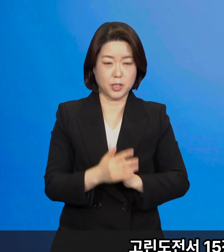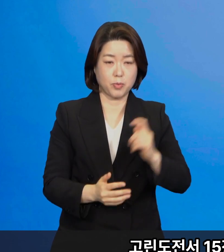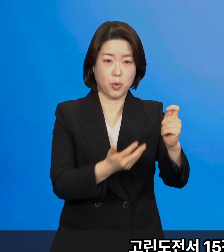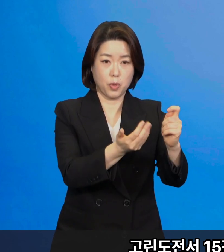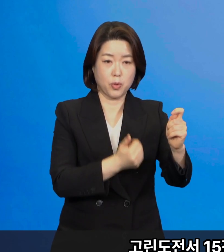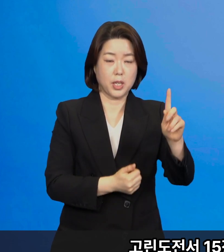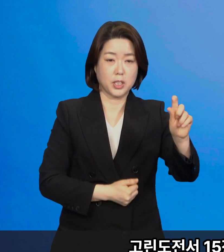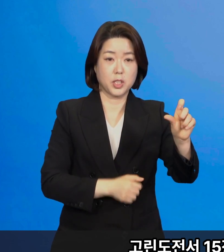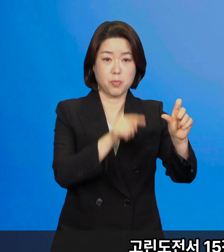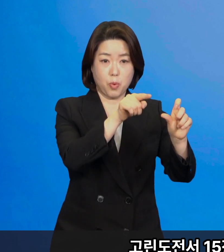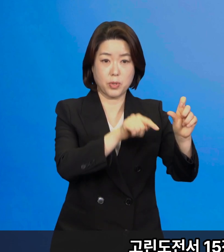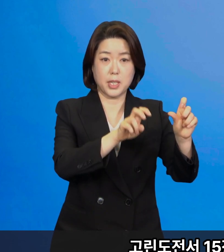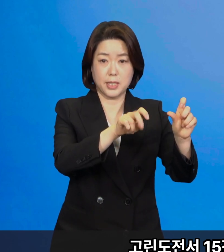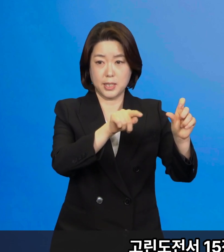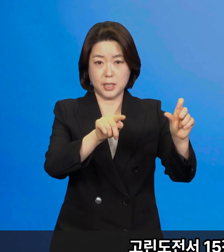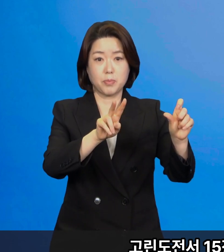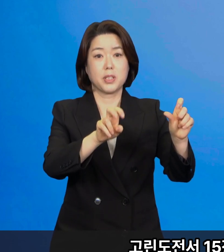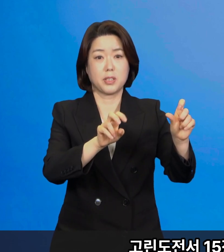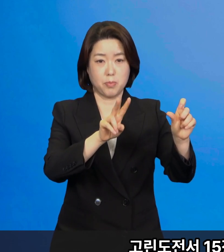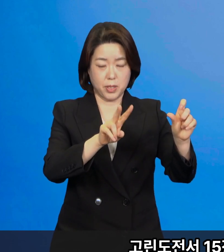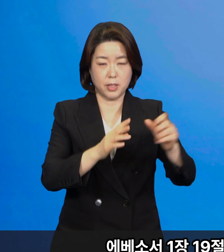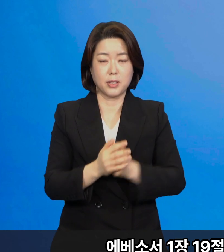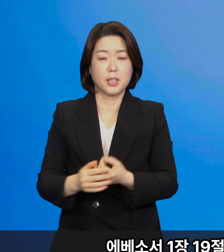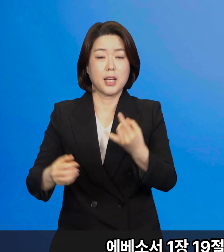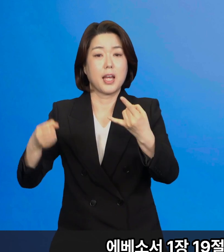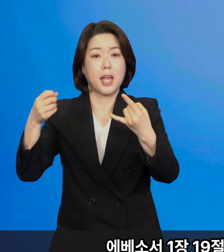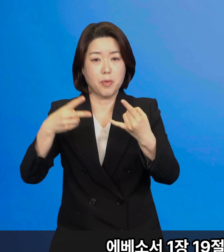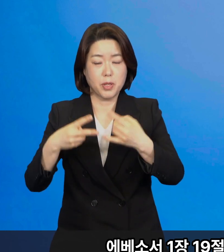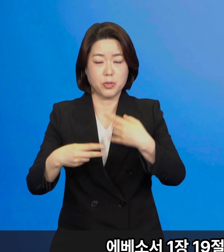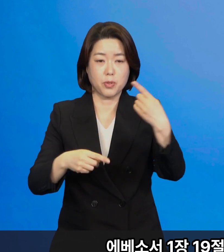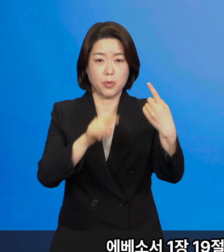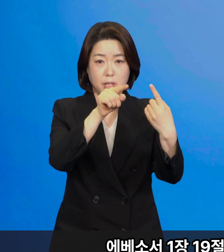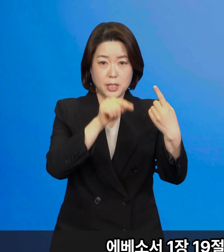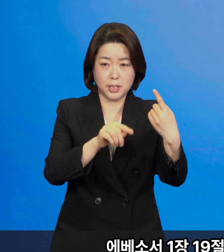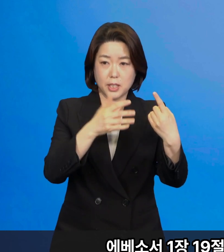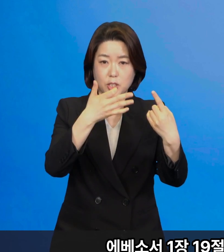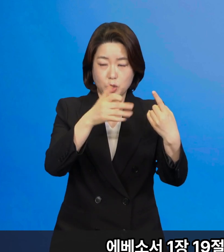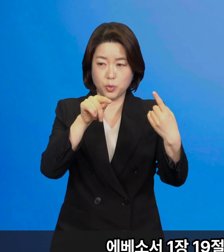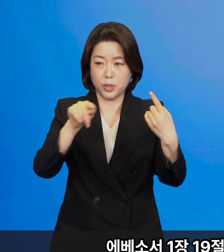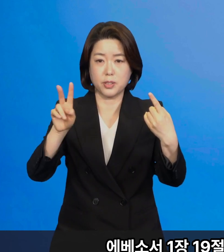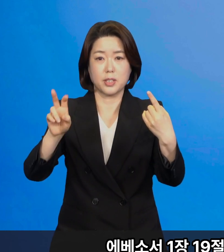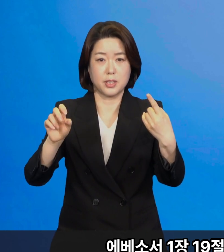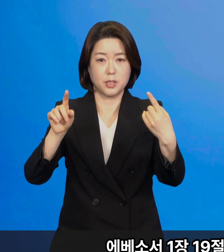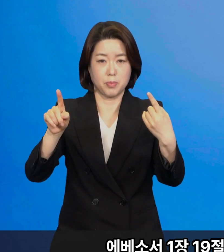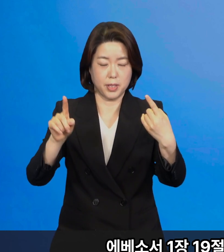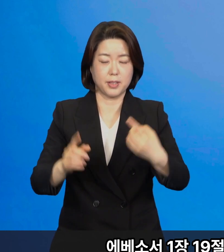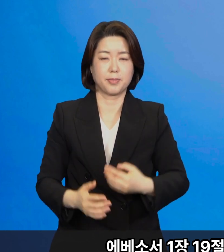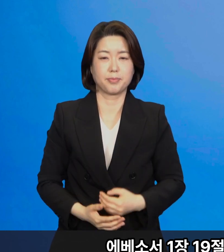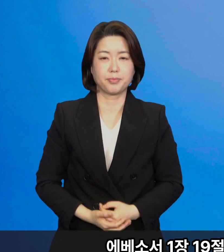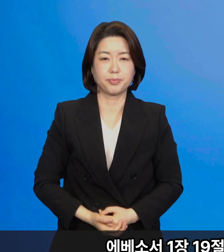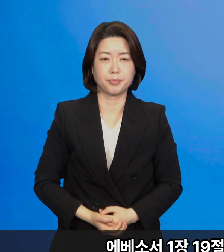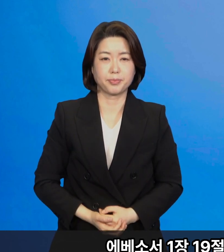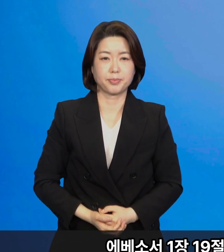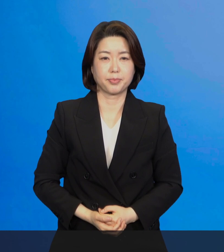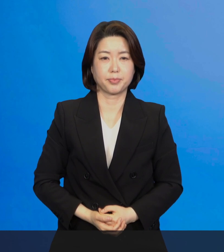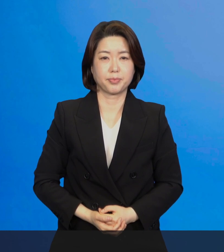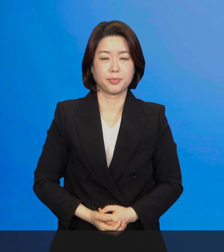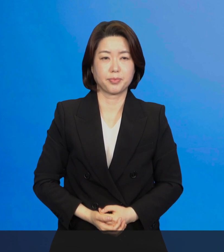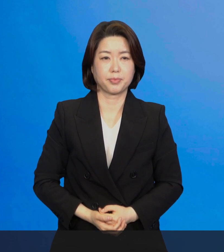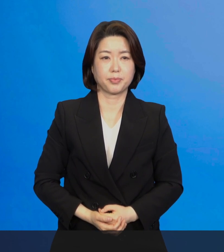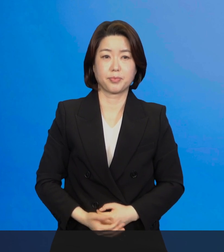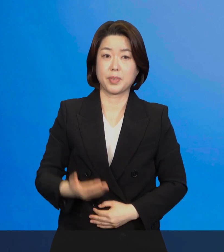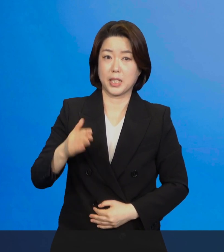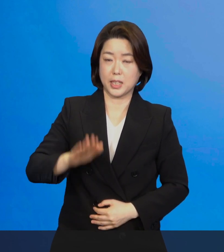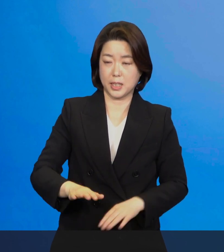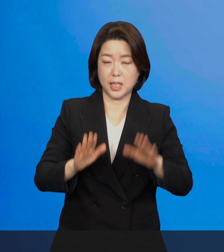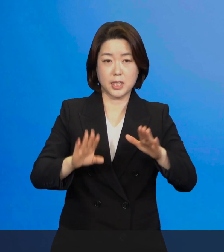고린도전서 15장 20에서 22절, 에베소서 1장 19절에서 21절 말씀입니다. 그러나